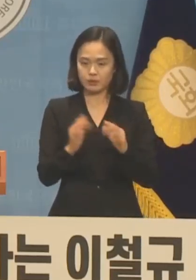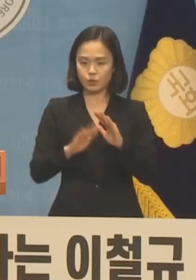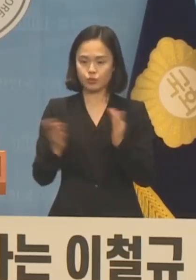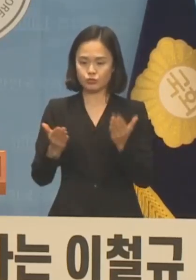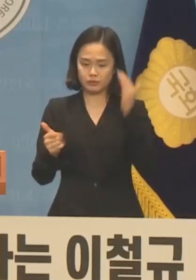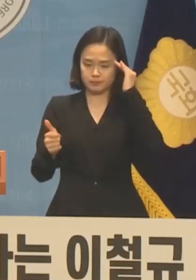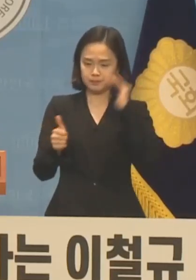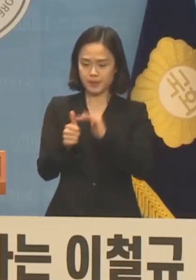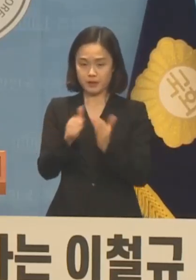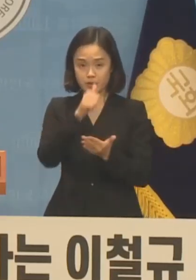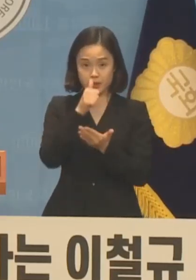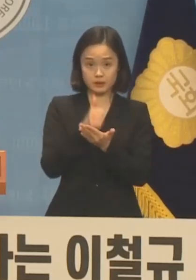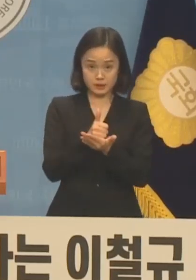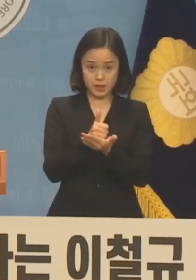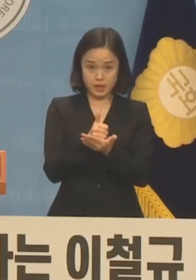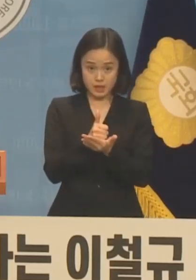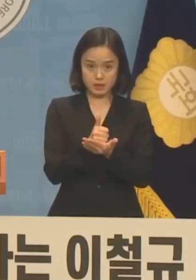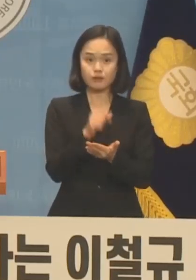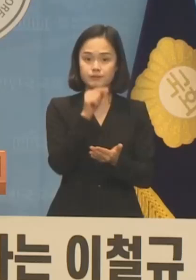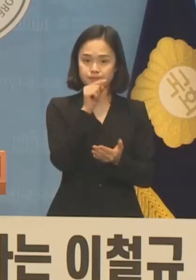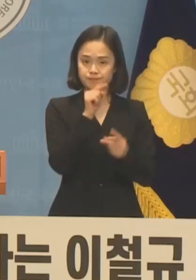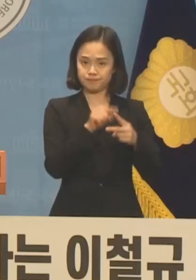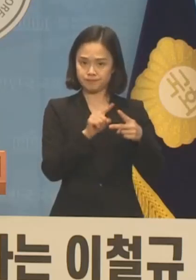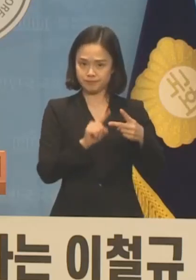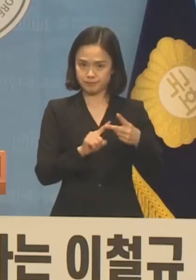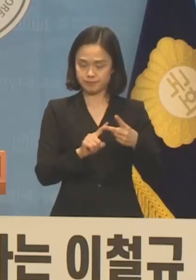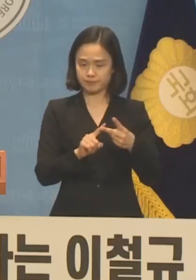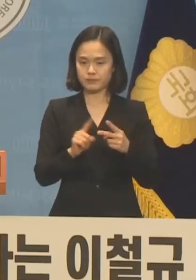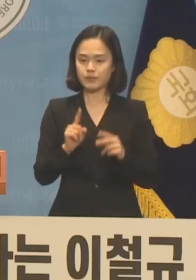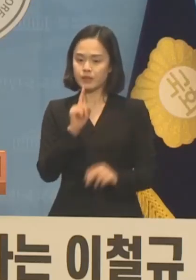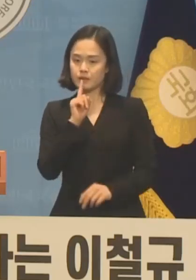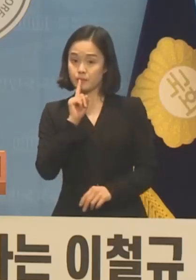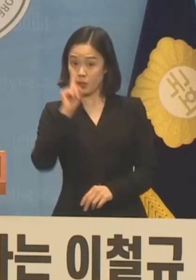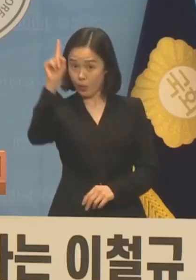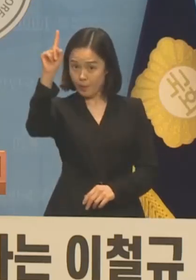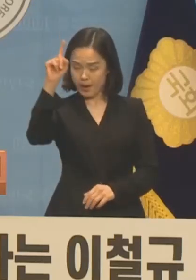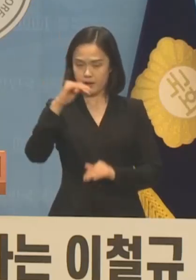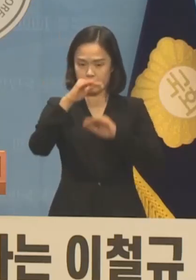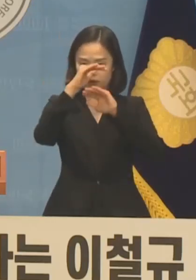공수처에 고발하는 김한매 사법정의 바로 세우기 시민행동 대표님의